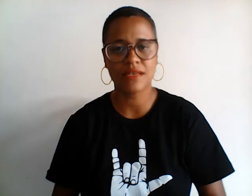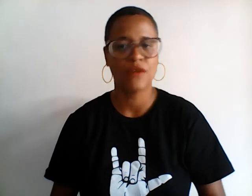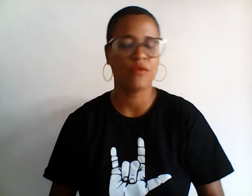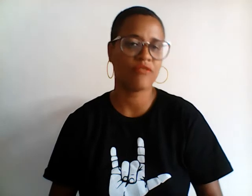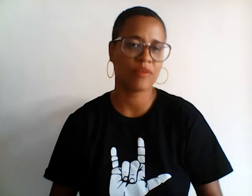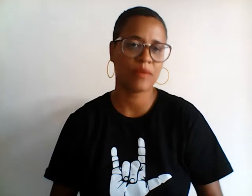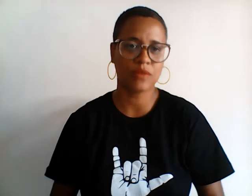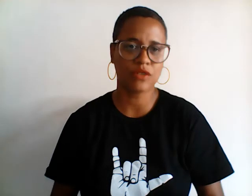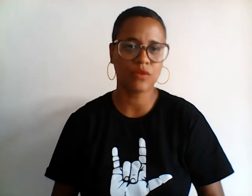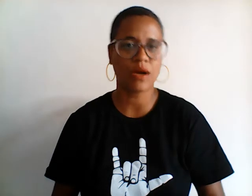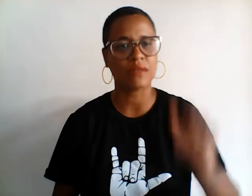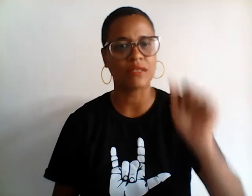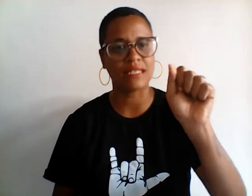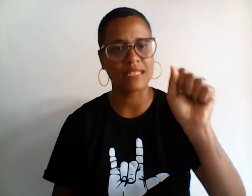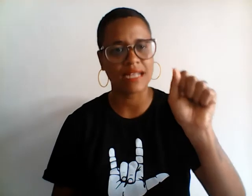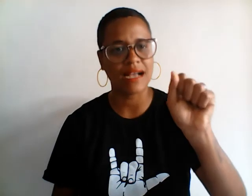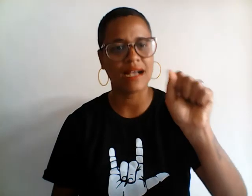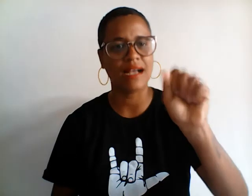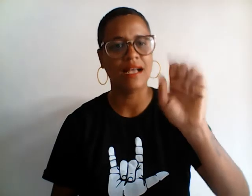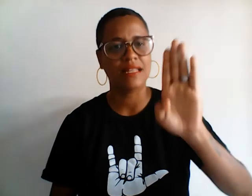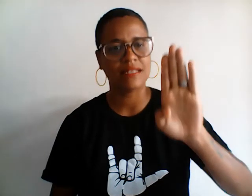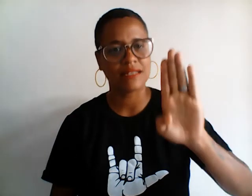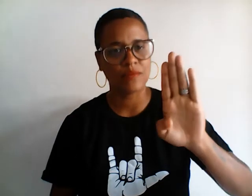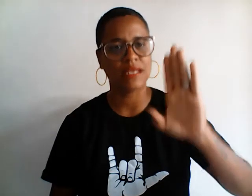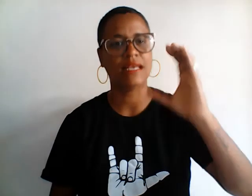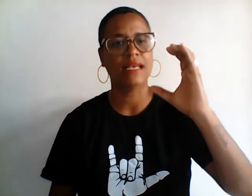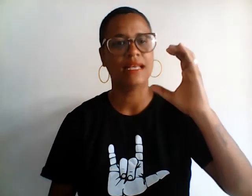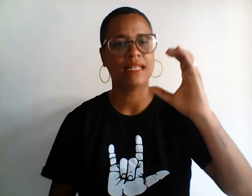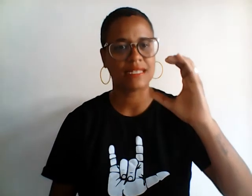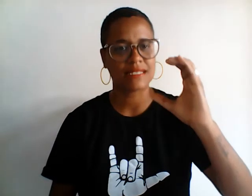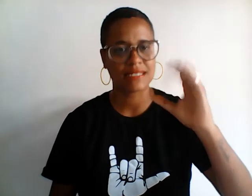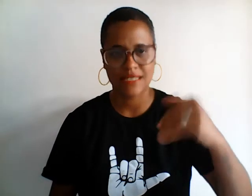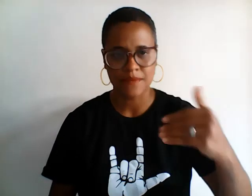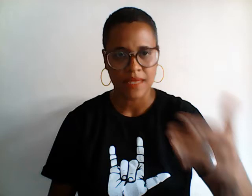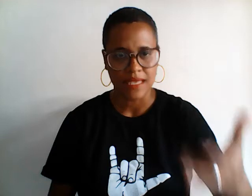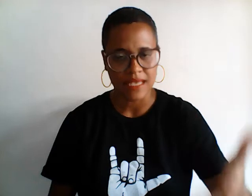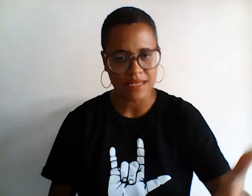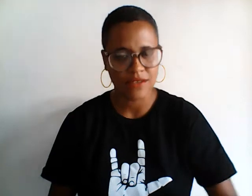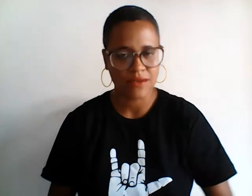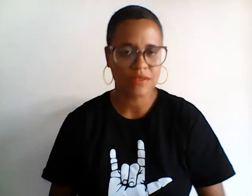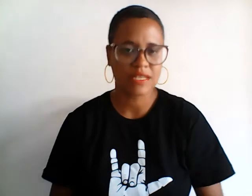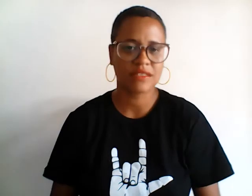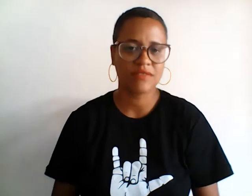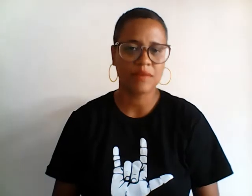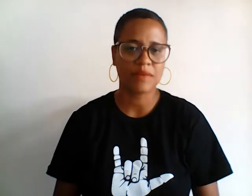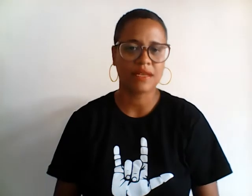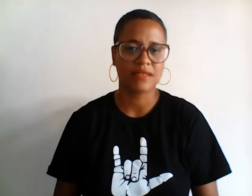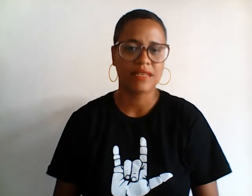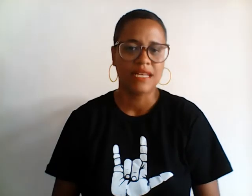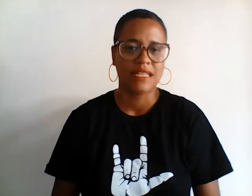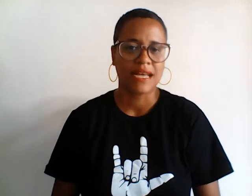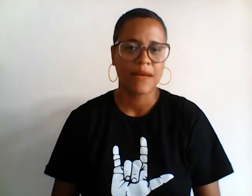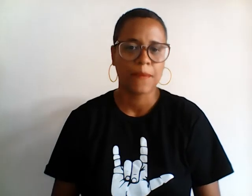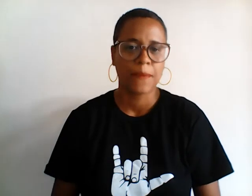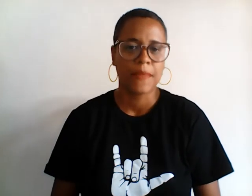O alfabeto manual, então letra A, letra B, letra C e assim consecutivamente, tá? Então